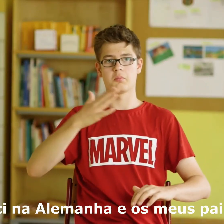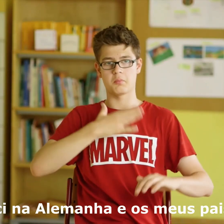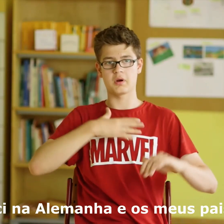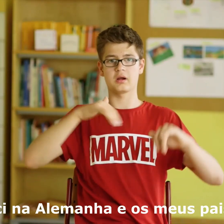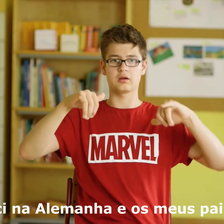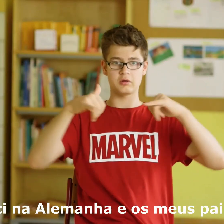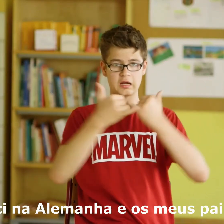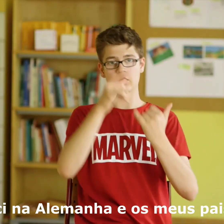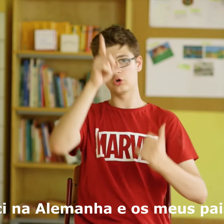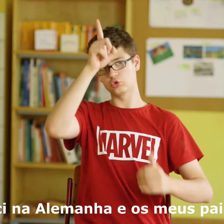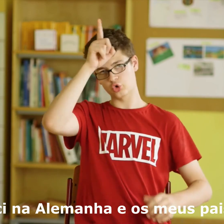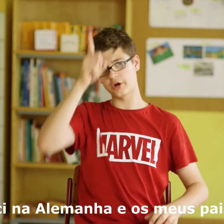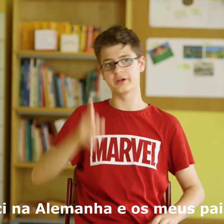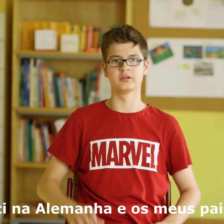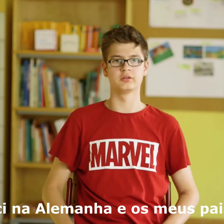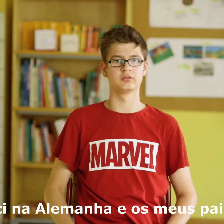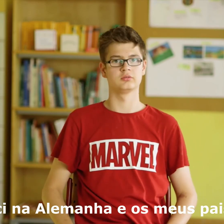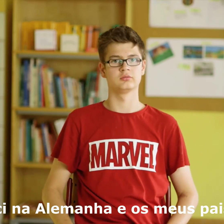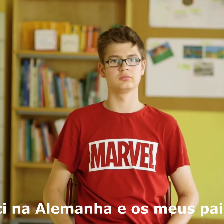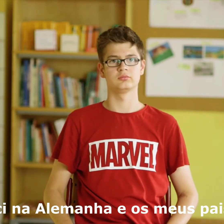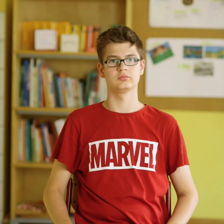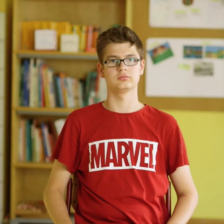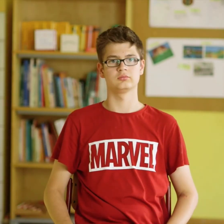Os meus pais são alemães.